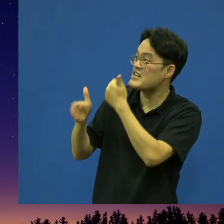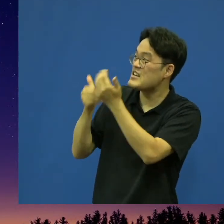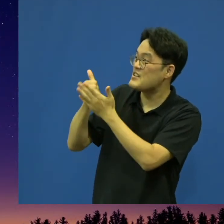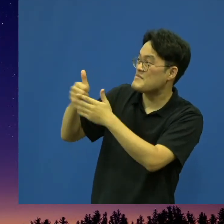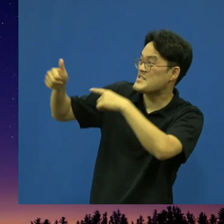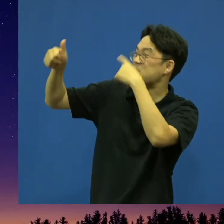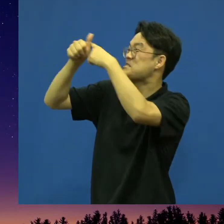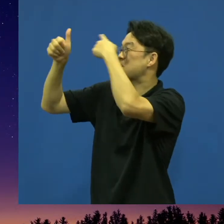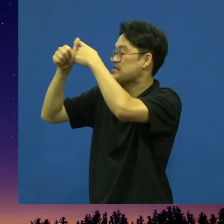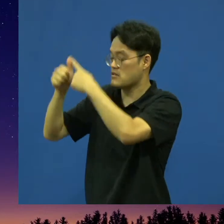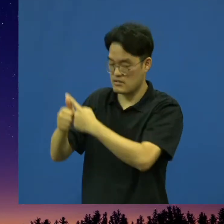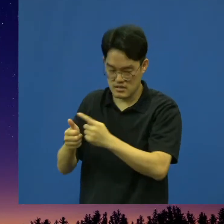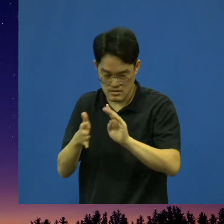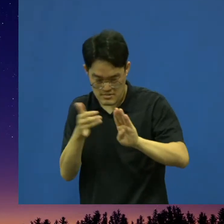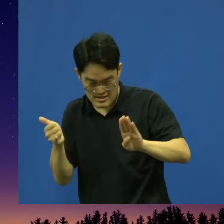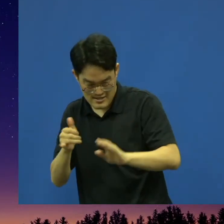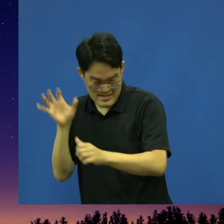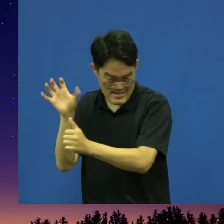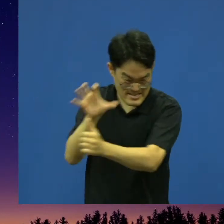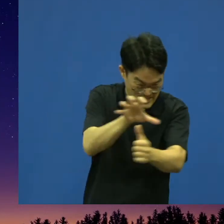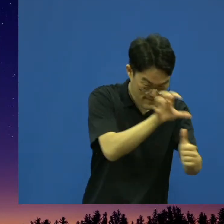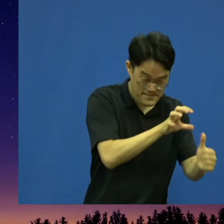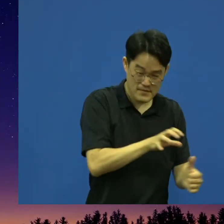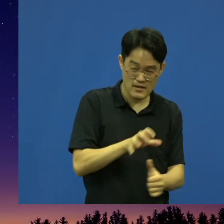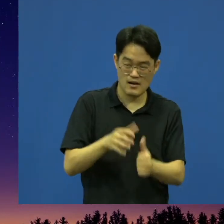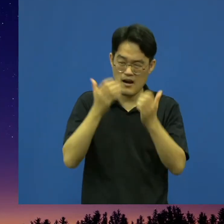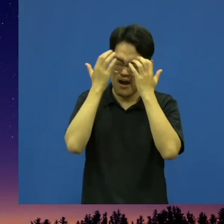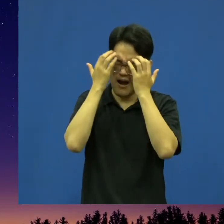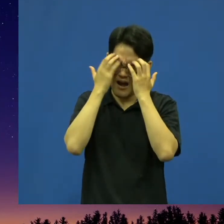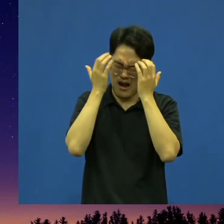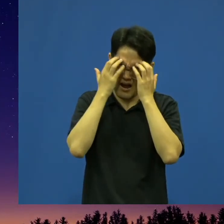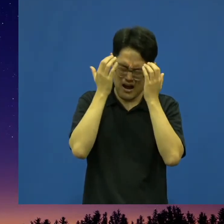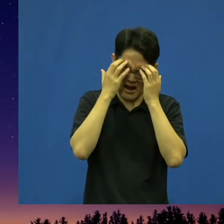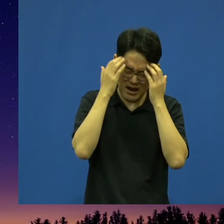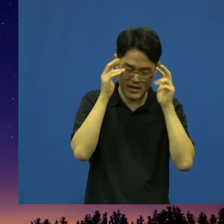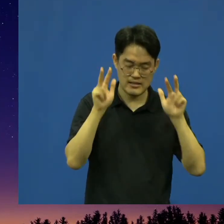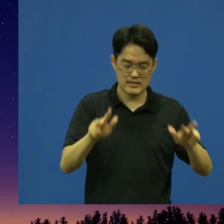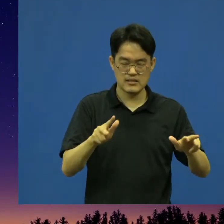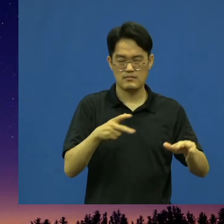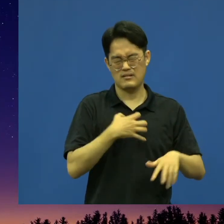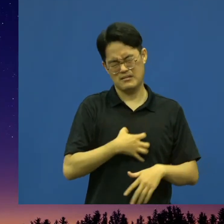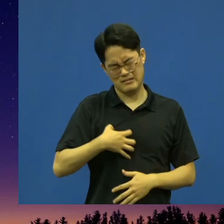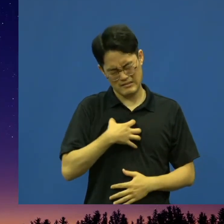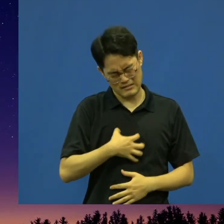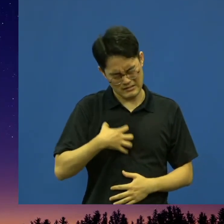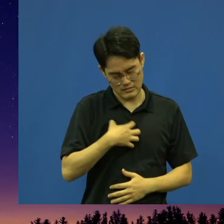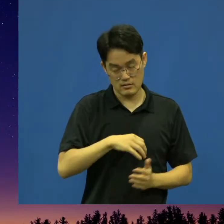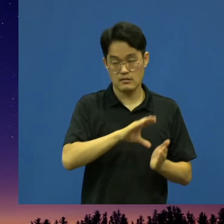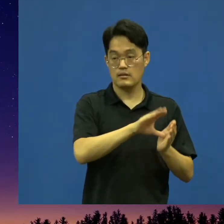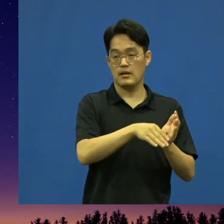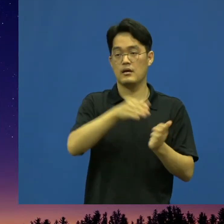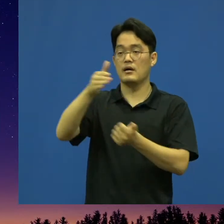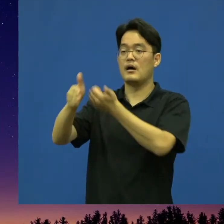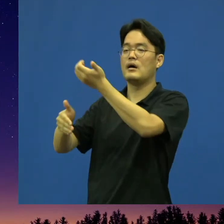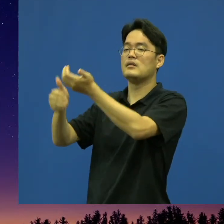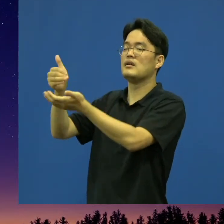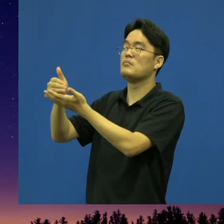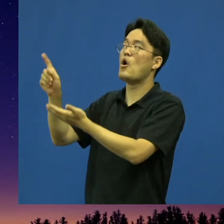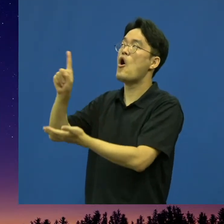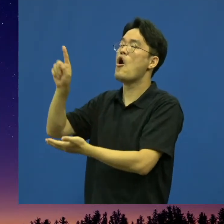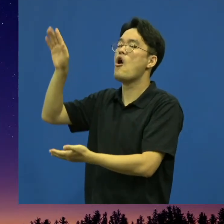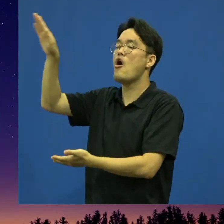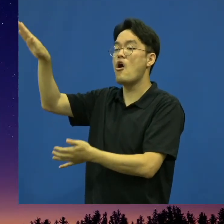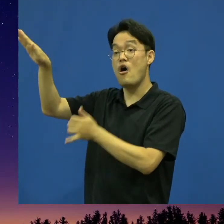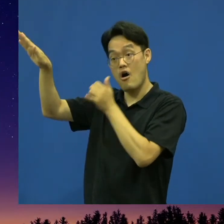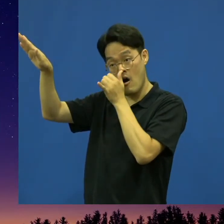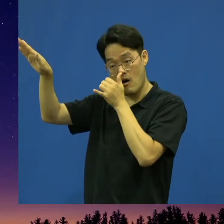하나님의 백성들을 이렇게 핍박하면서 고난을 통과하게 하는 이 아픈 시기에 하나님은 어디 계셨을까? 9절